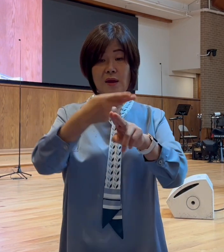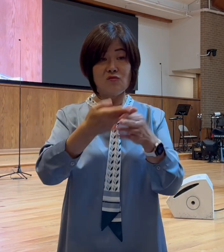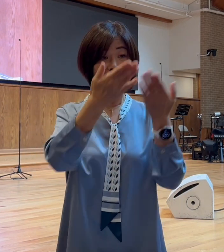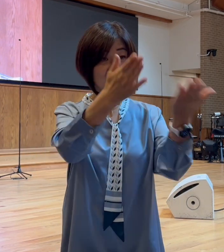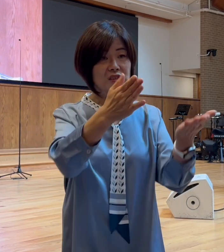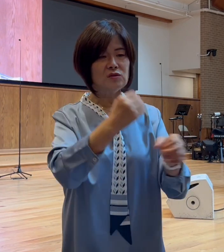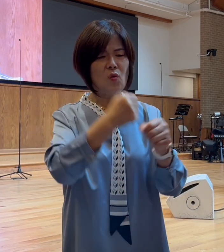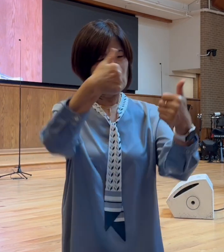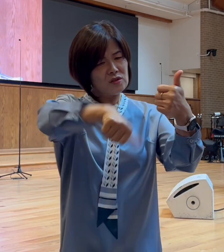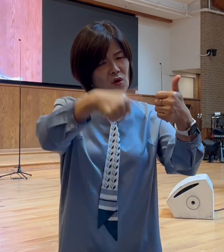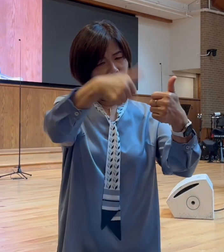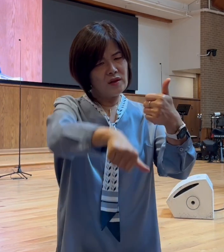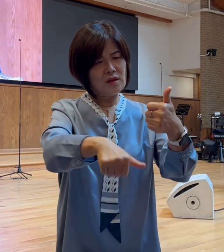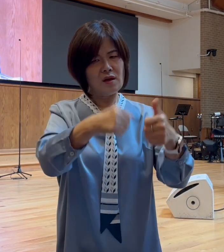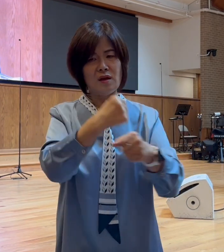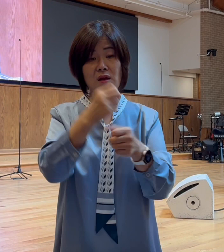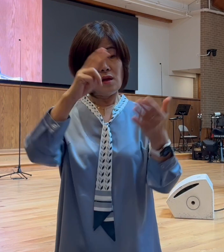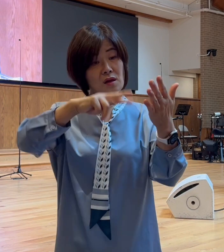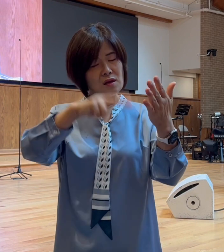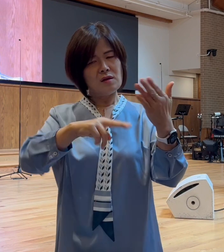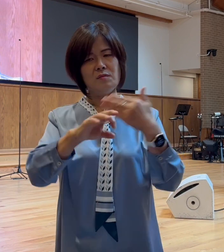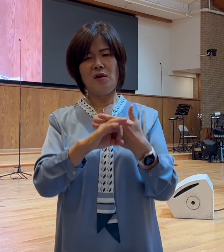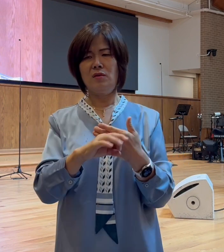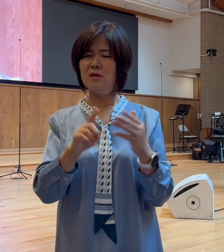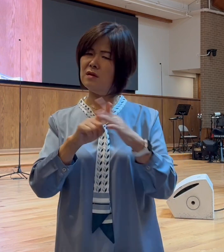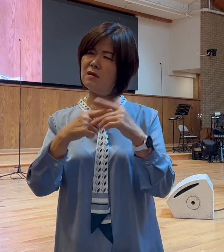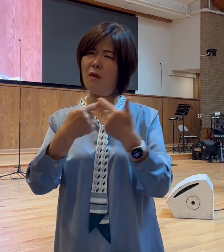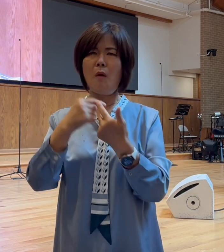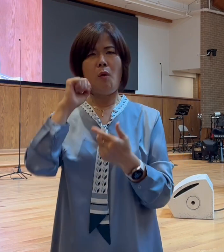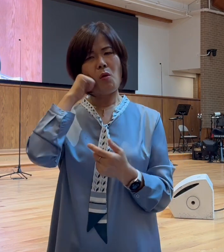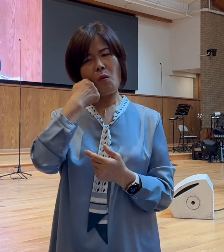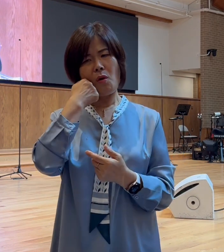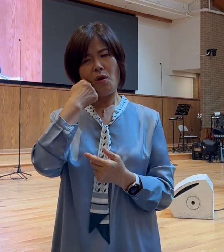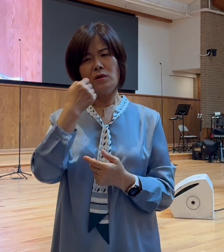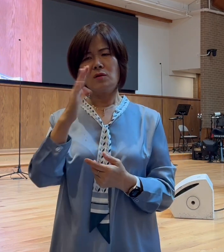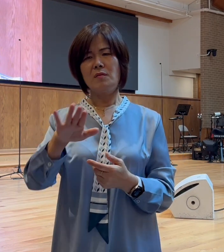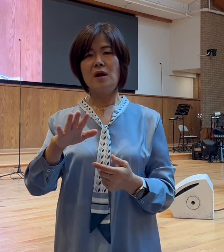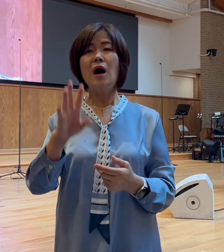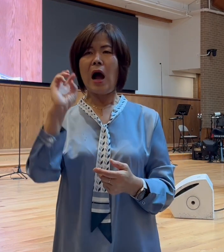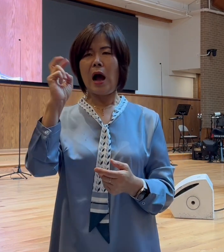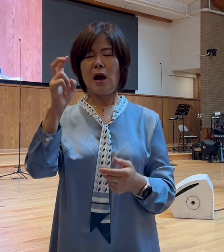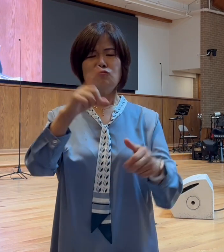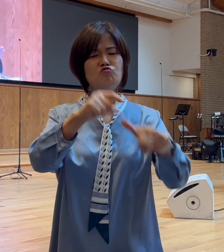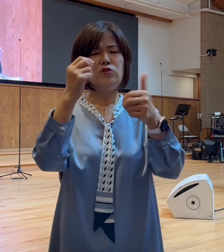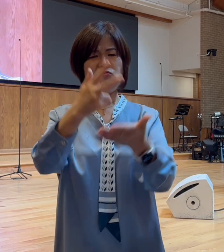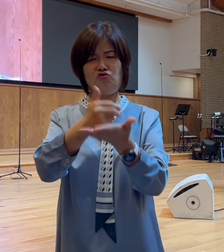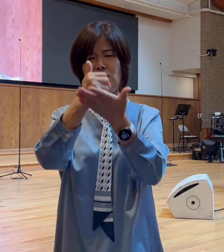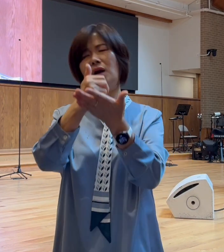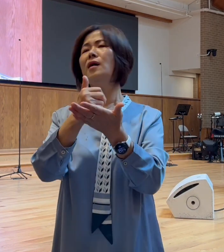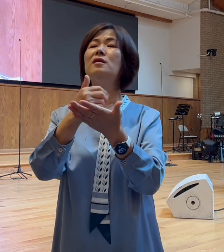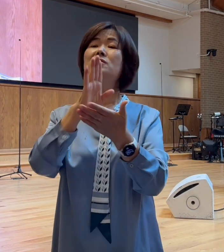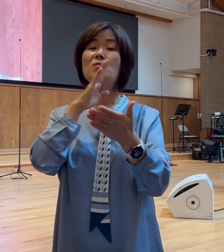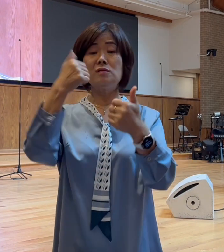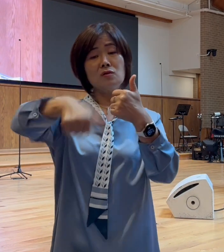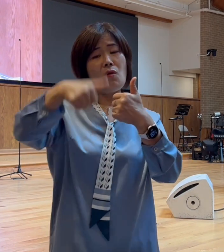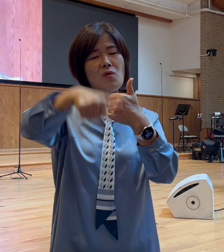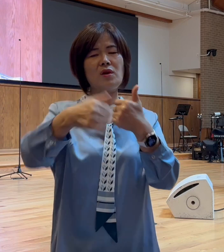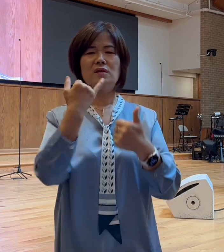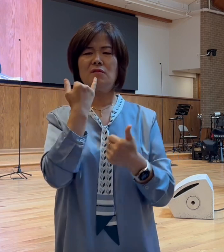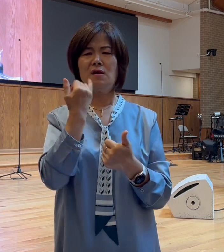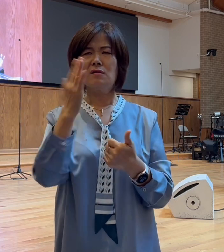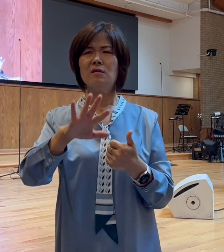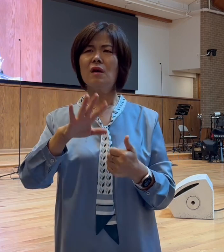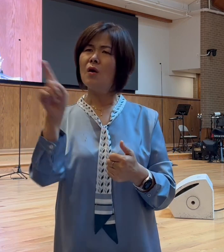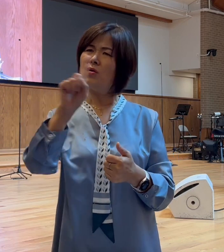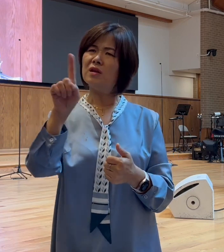했다는 기사를 이렇게 읽으면 잘 이해가 안 돼요. 물론 메시아니까 물론 얼마든지 절을 할 수 있지만 어떻게